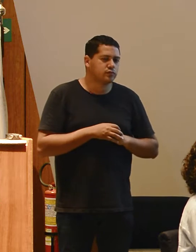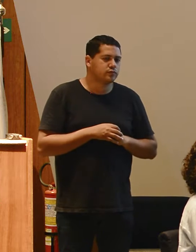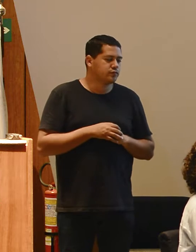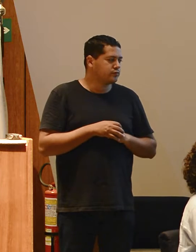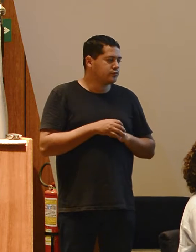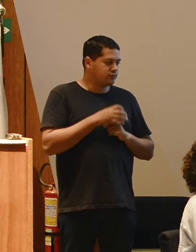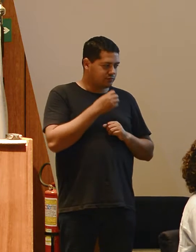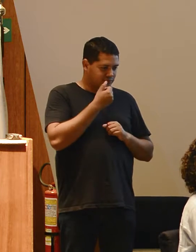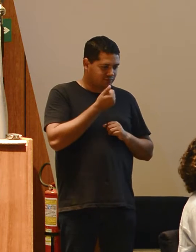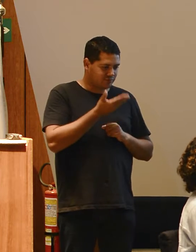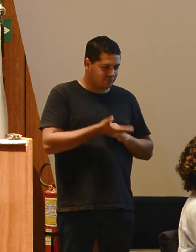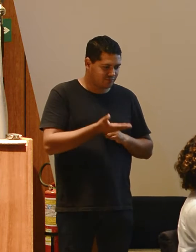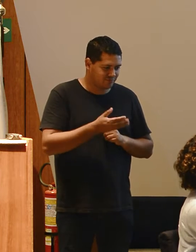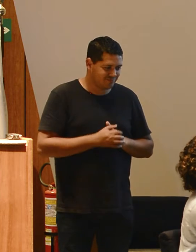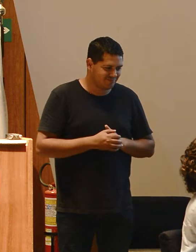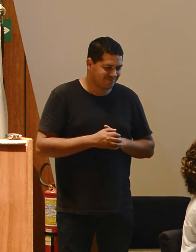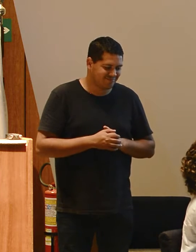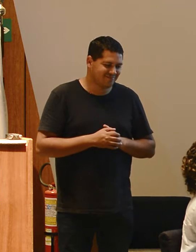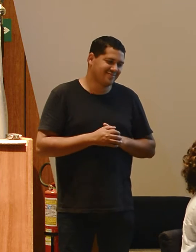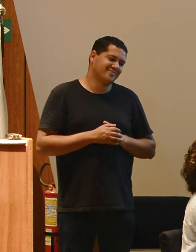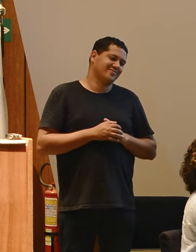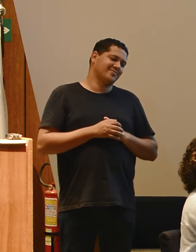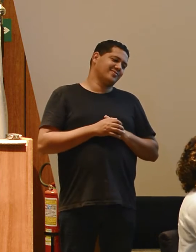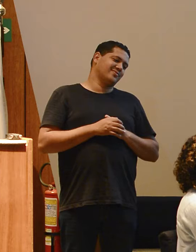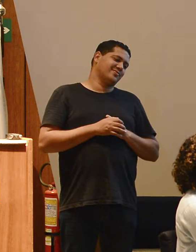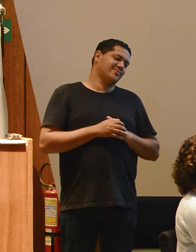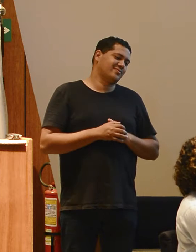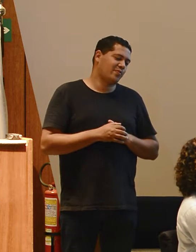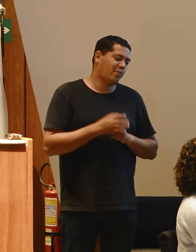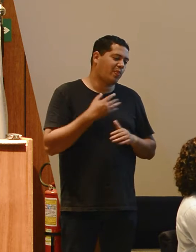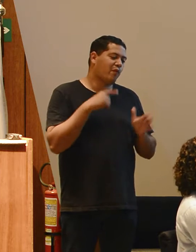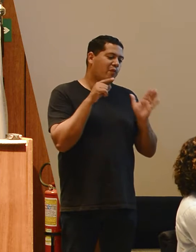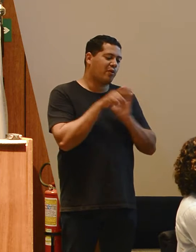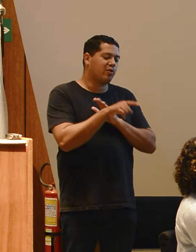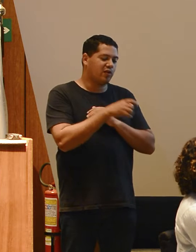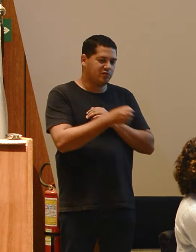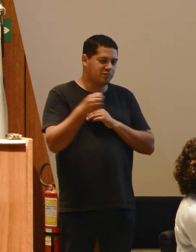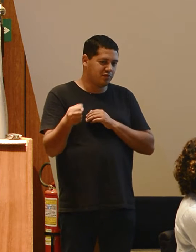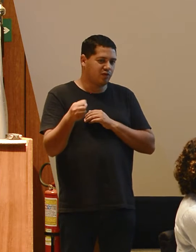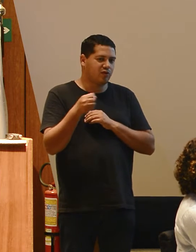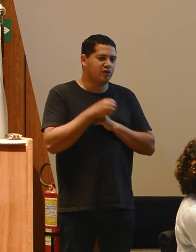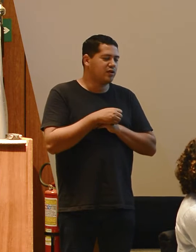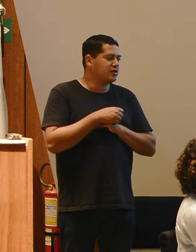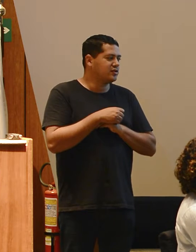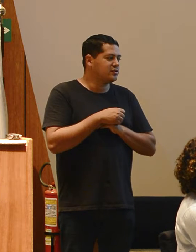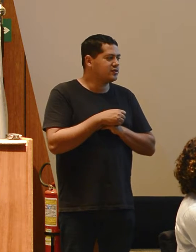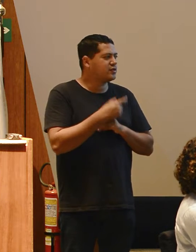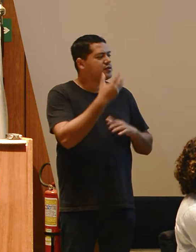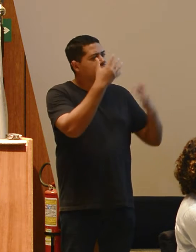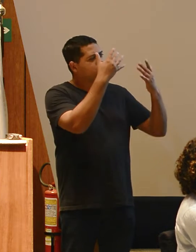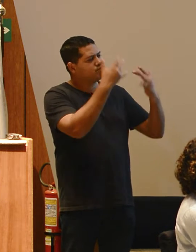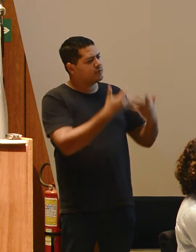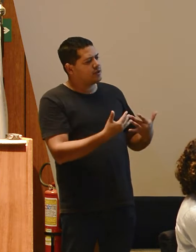Muito bem. Doutora Isabela, eu vou te fazer a pergunta e te passo o microfone. Explica pra gente que